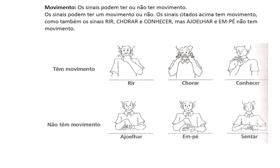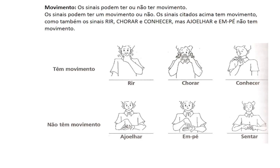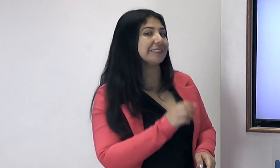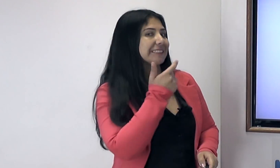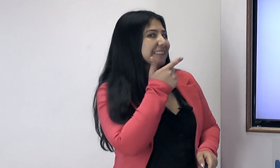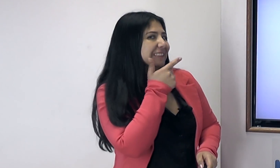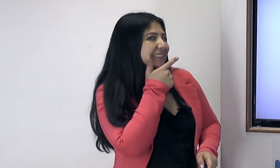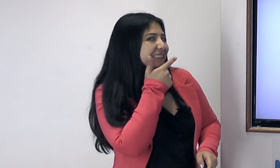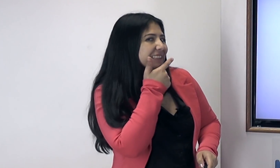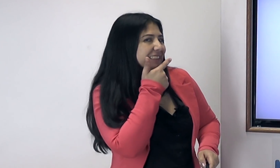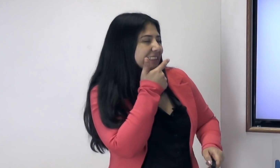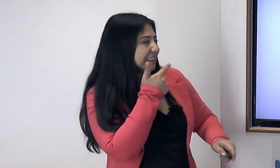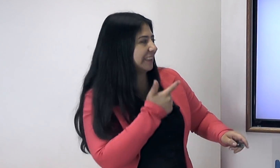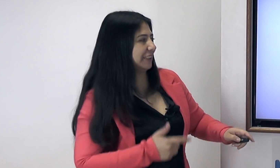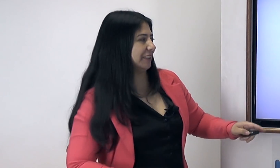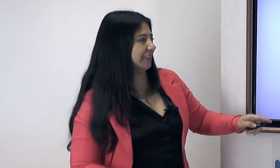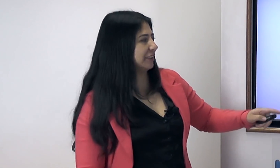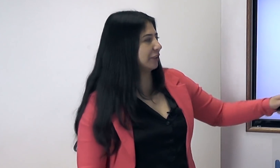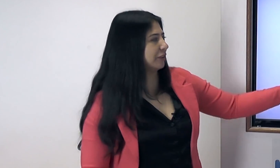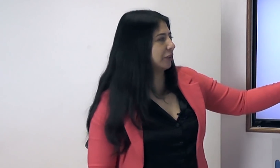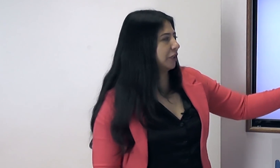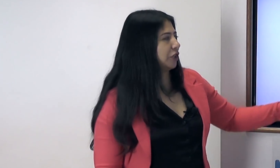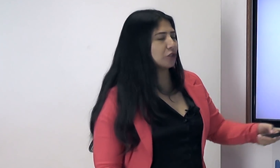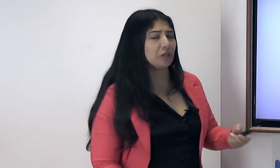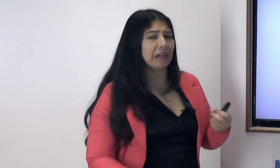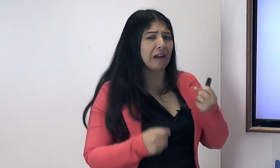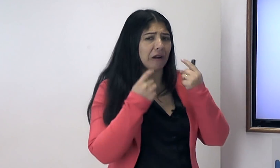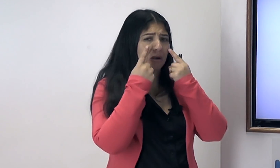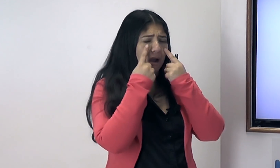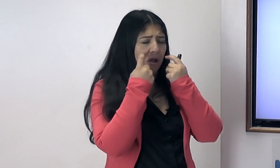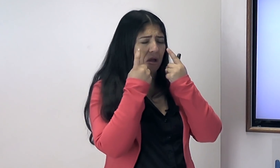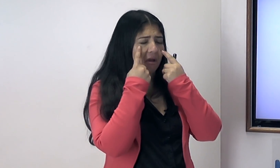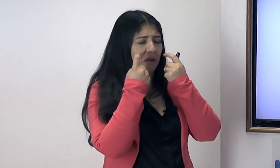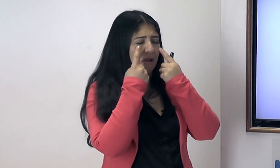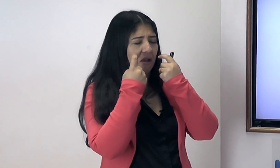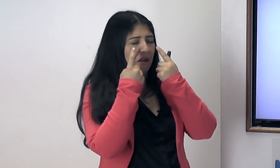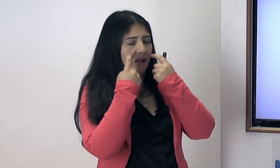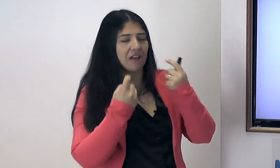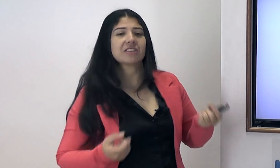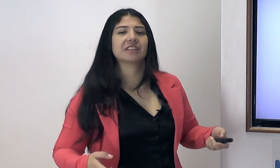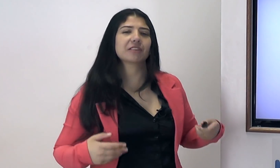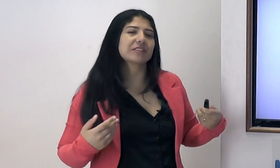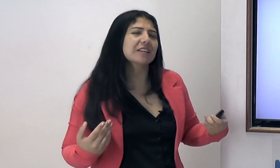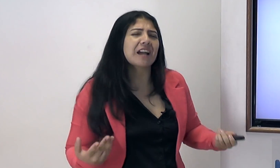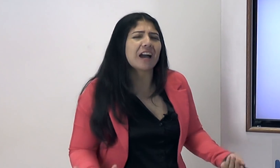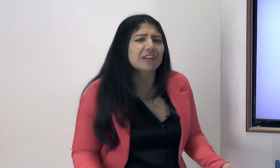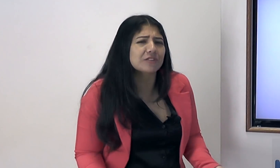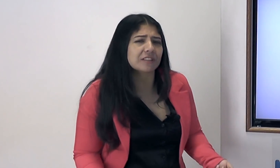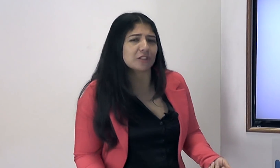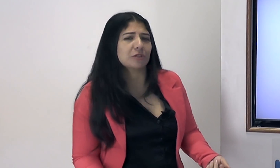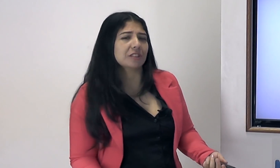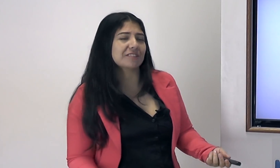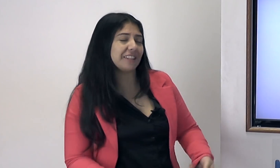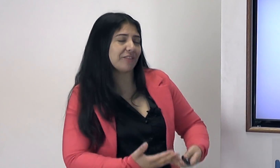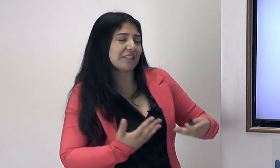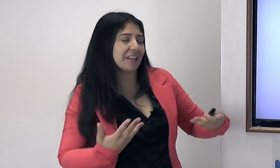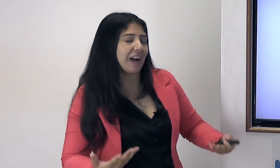movimento. Here. Chorar. Você tem que fazer cara que você está chorando, você tem que fazer